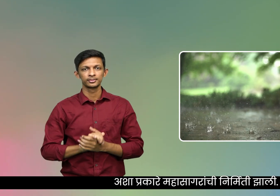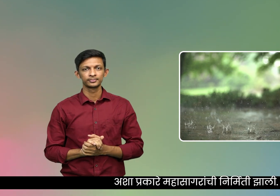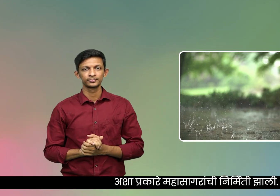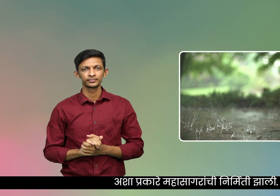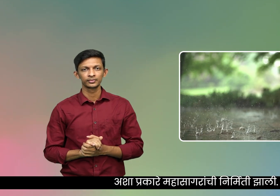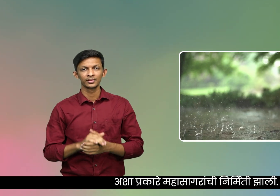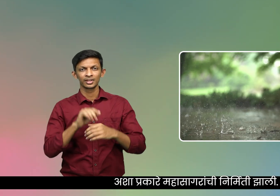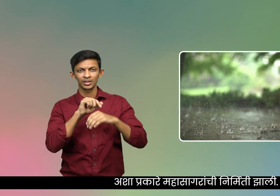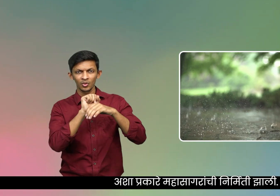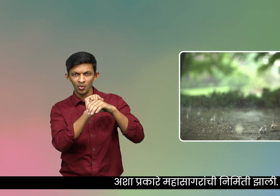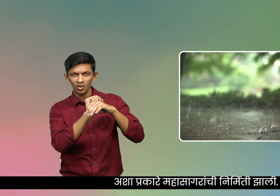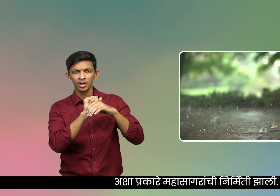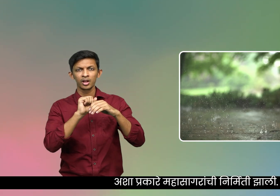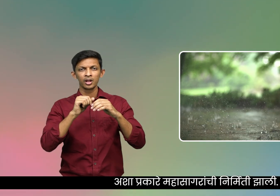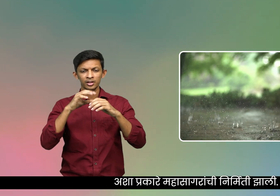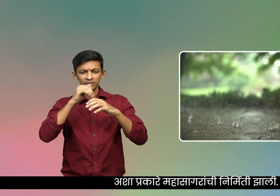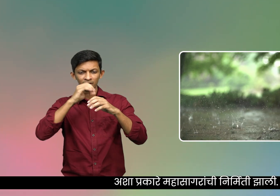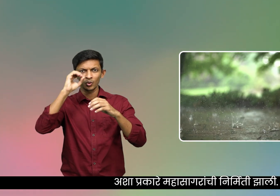अशा प्रकारे महासागरांची निर्मिती झाली.